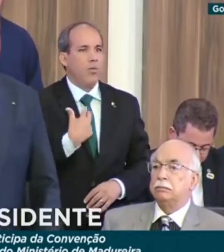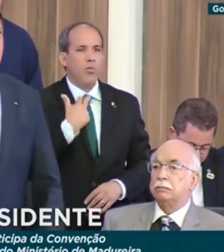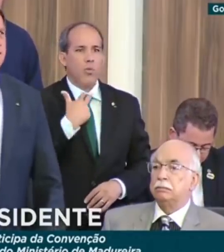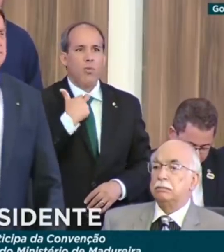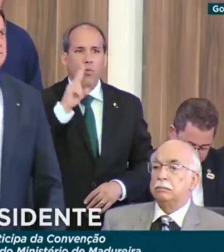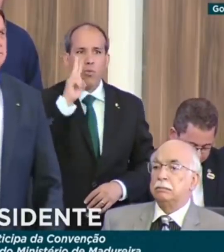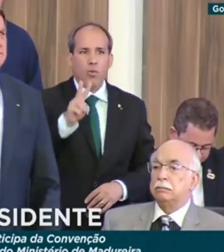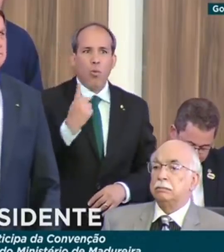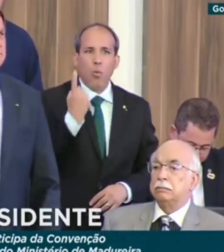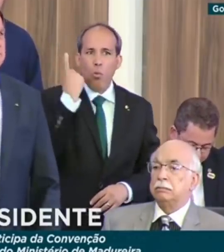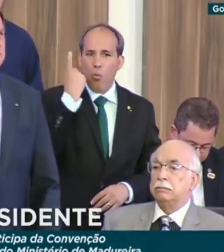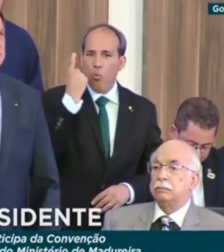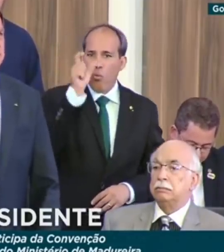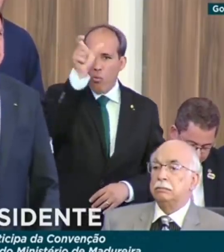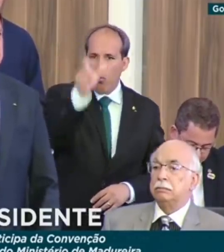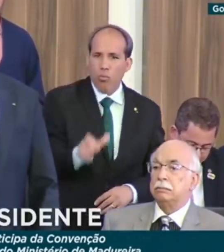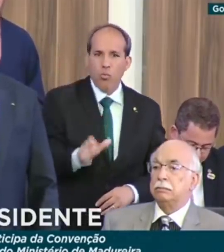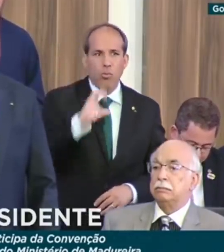um cidadão